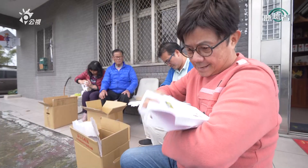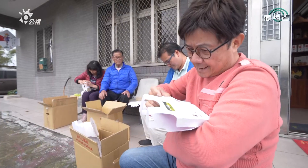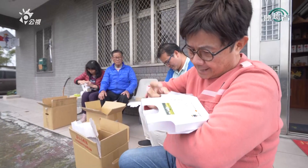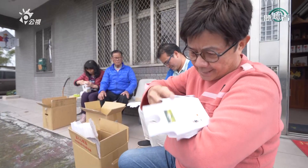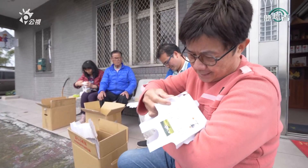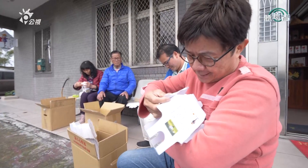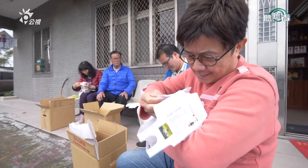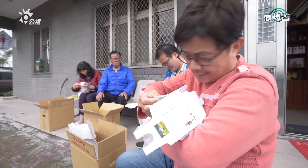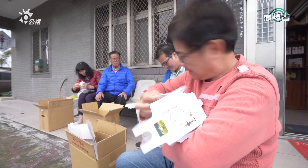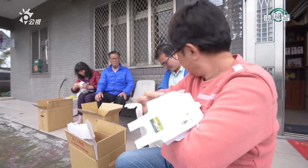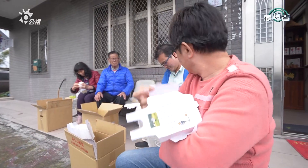哎呦！